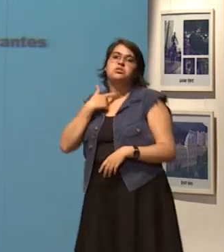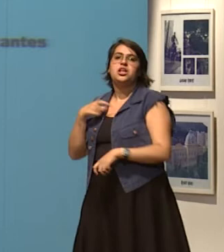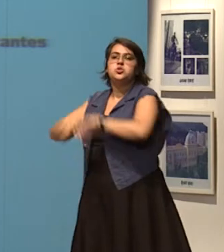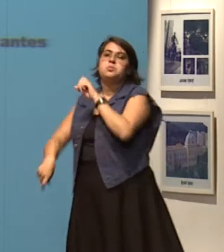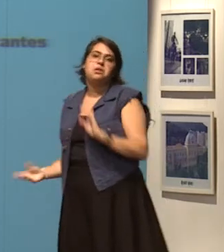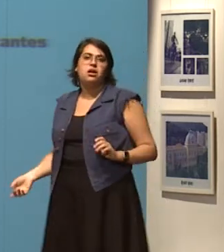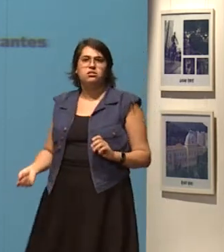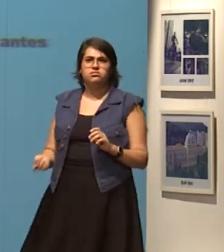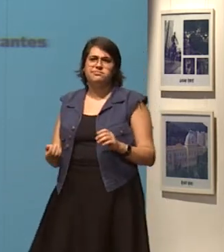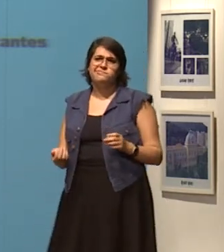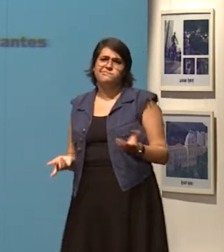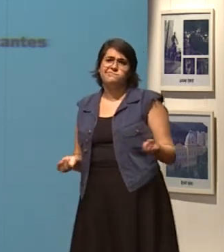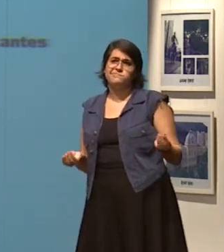e me deu vontade de estuprar.